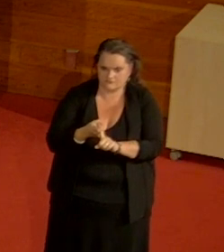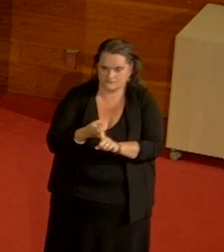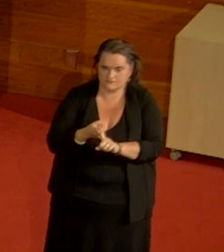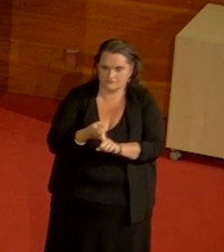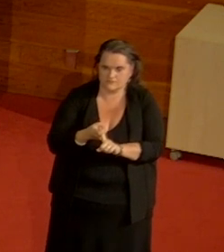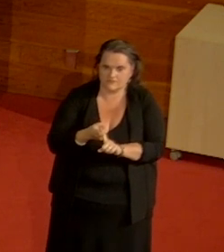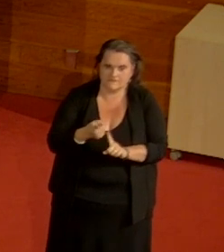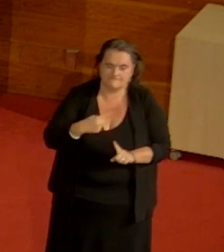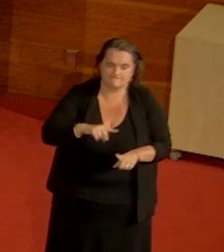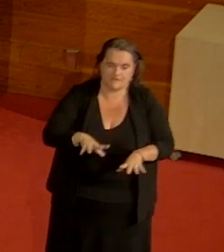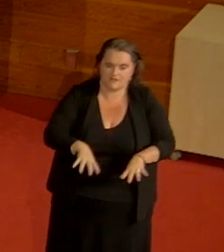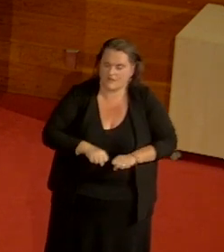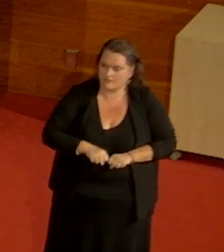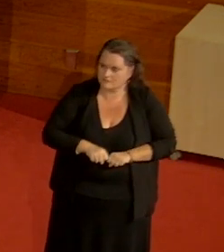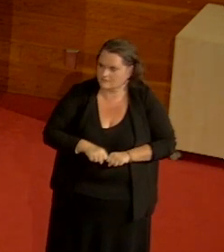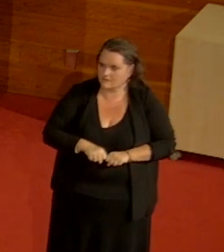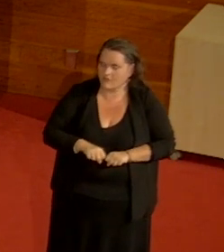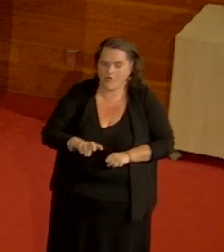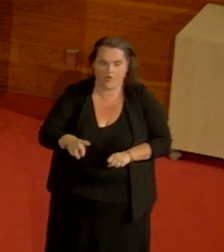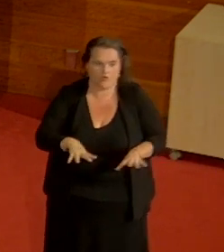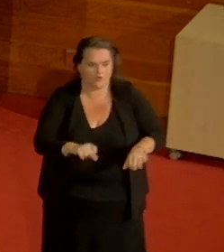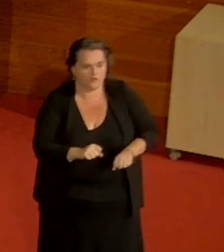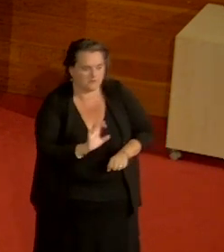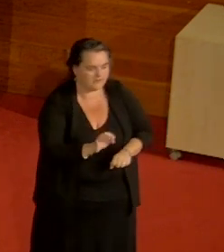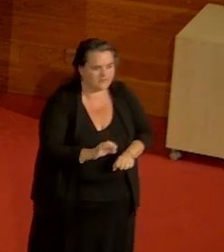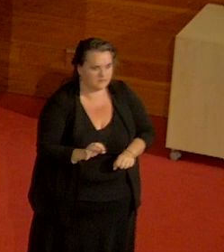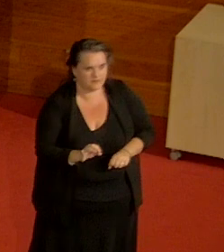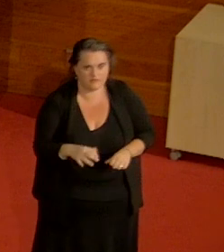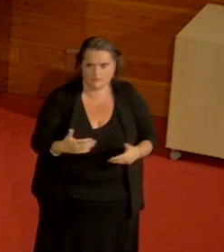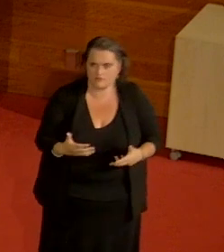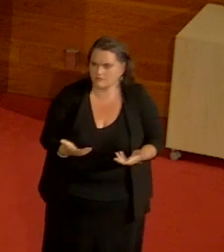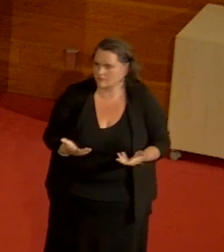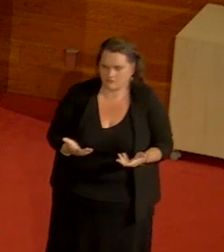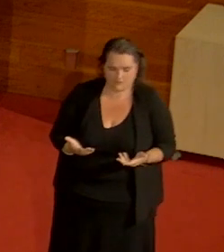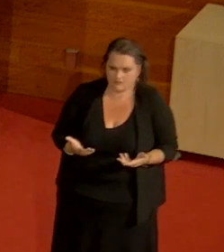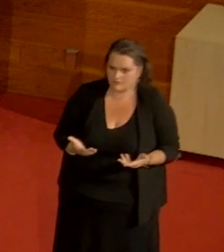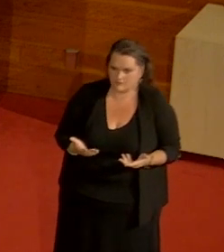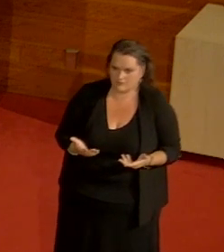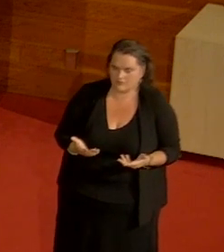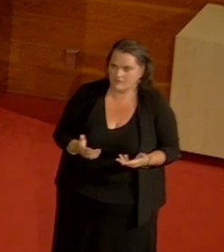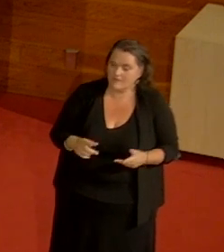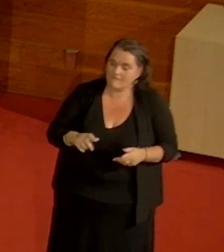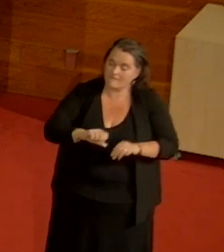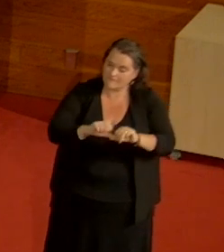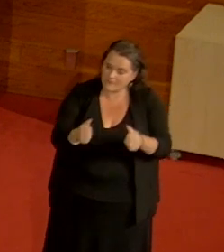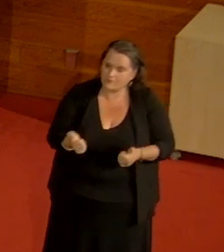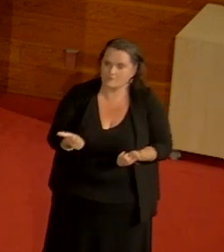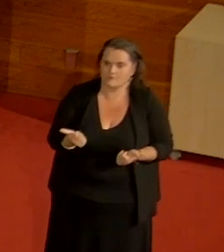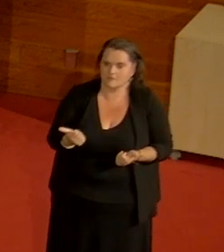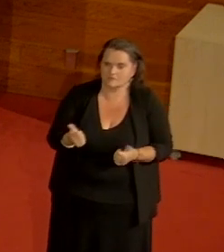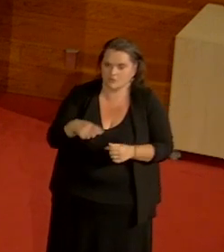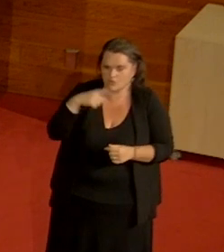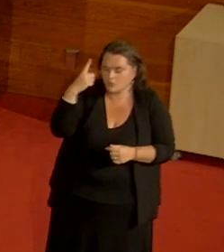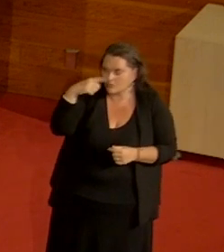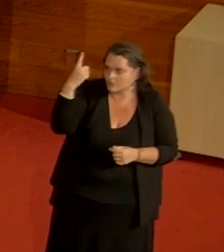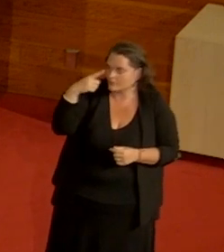apropiarse de una verdad u otra verdad sino el de hacer pensativas las formas en las que distintas culturas